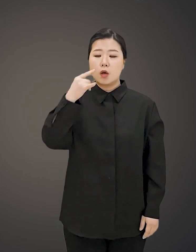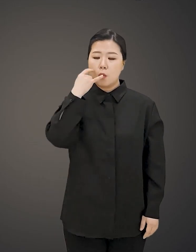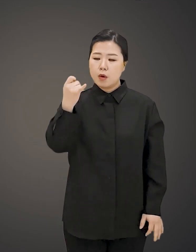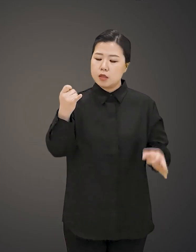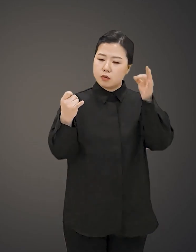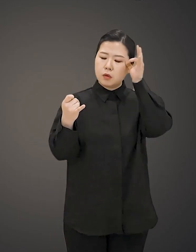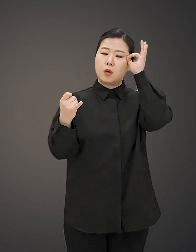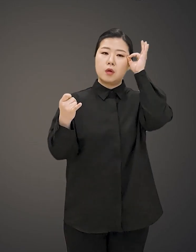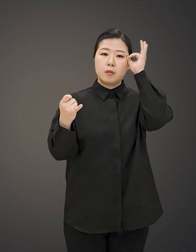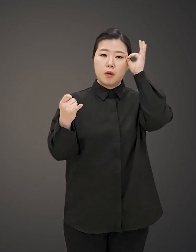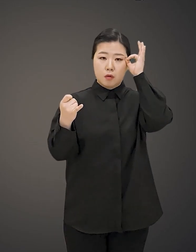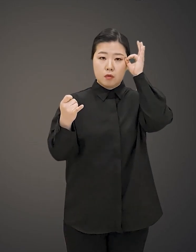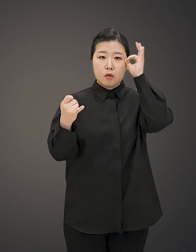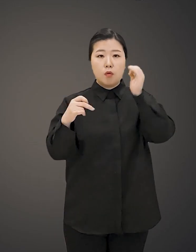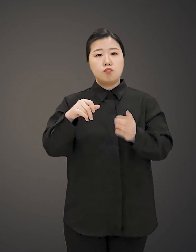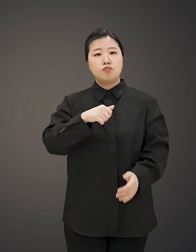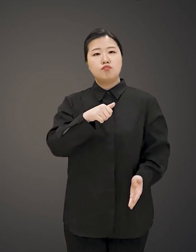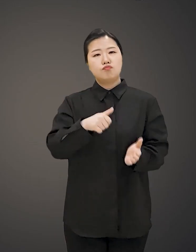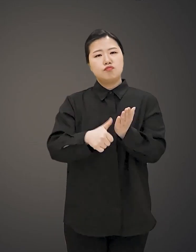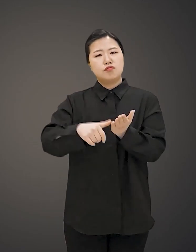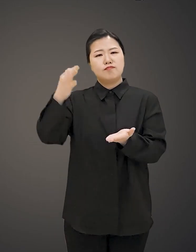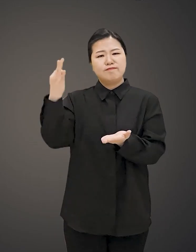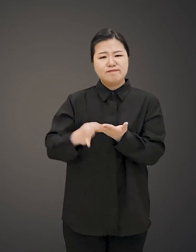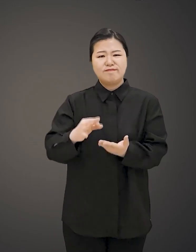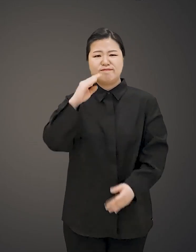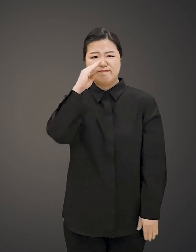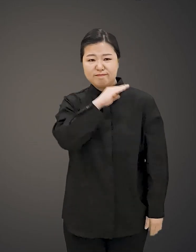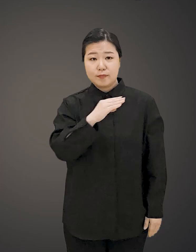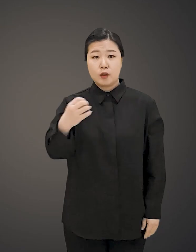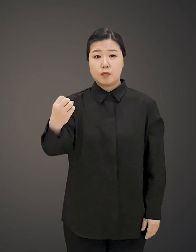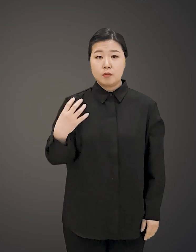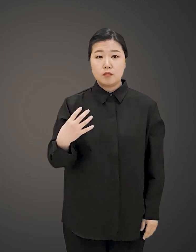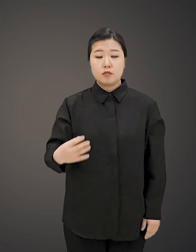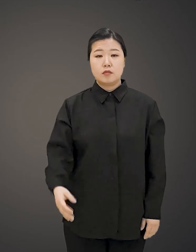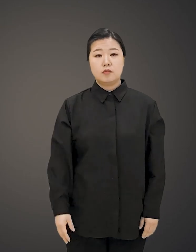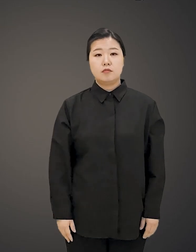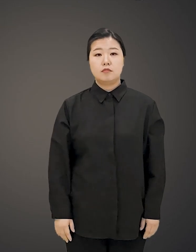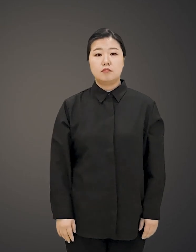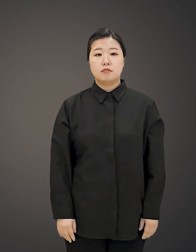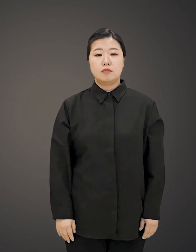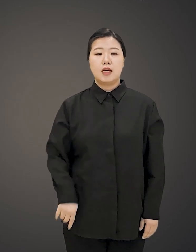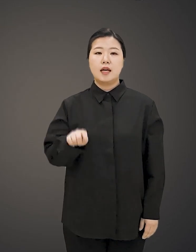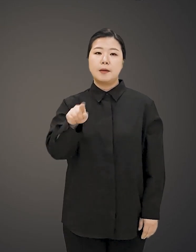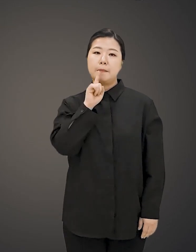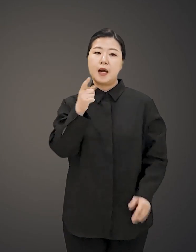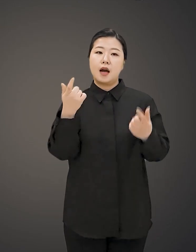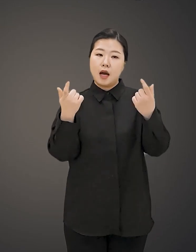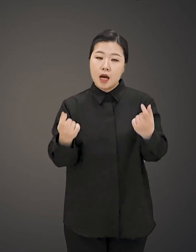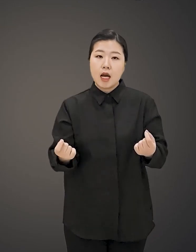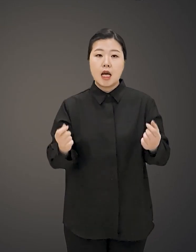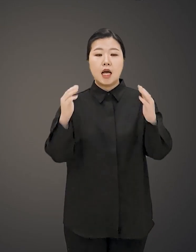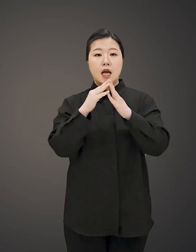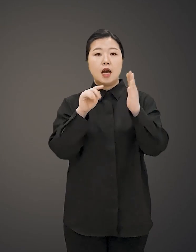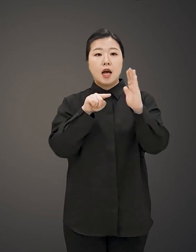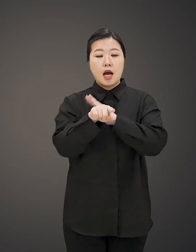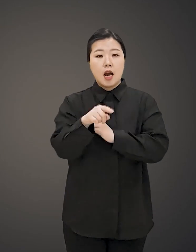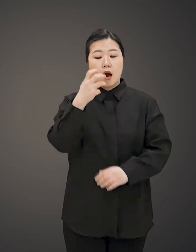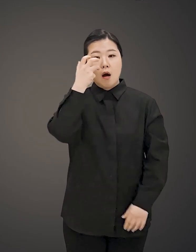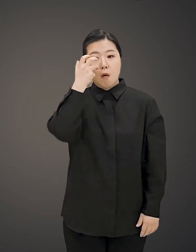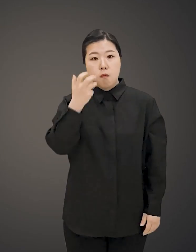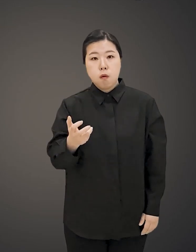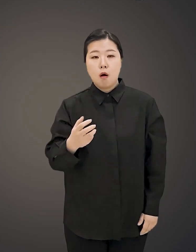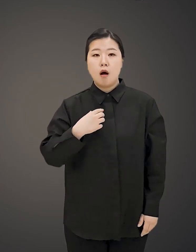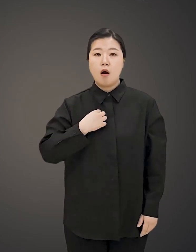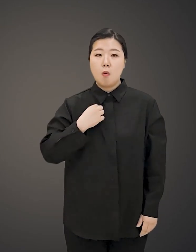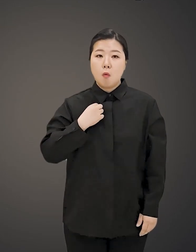시어머니를 생각하면 제일 먼저 떠오르는 말. 싼 게 비지떡. 이에 맞게 집에는 엄청난